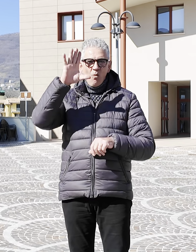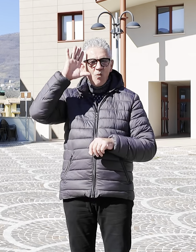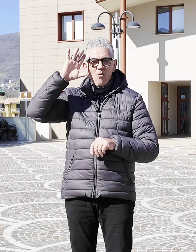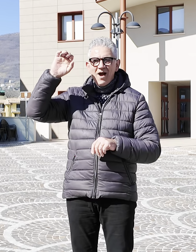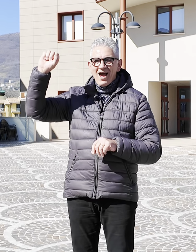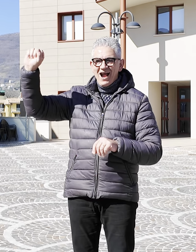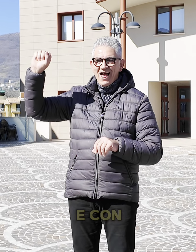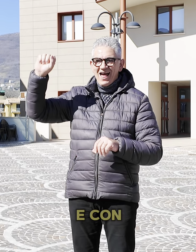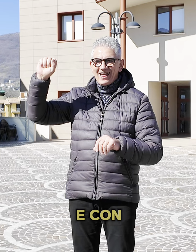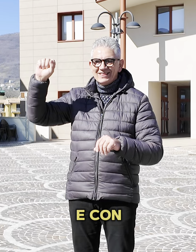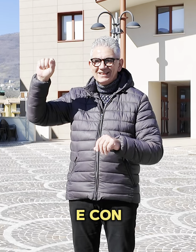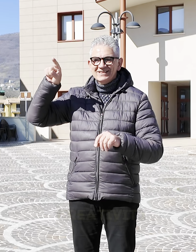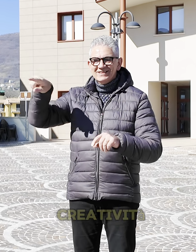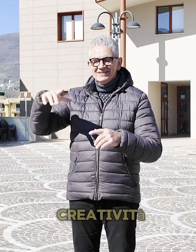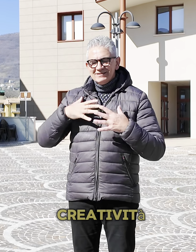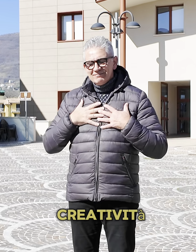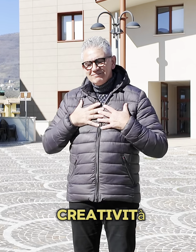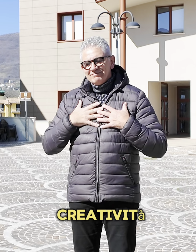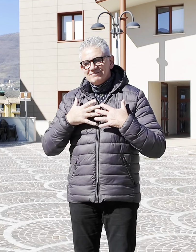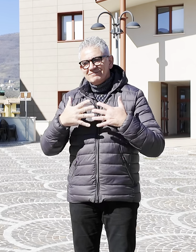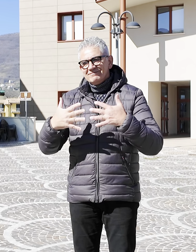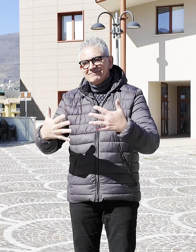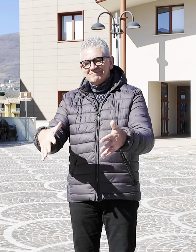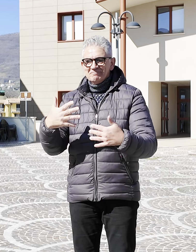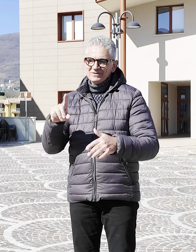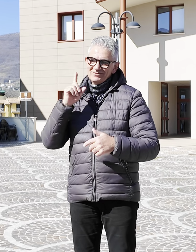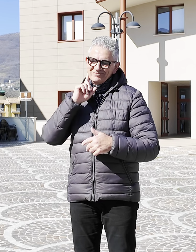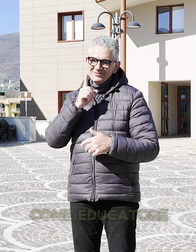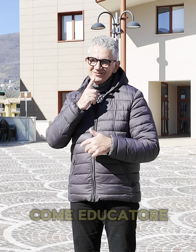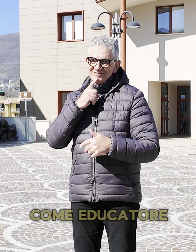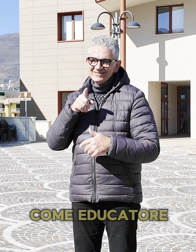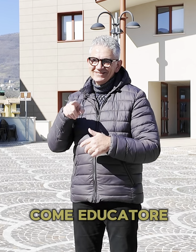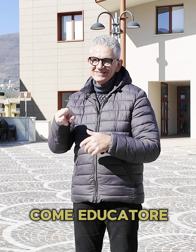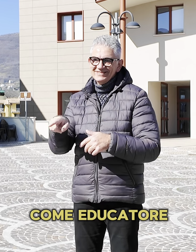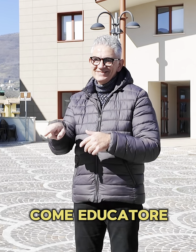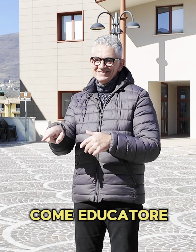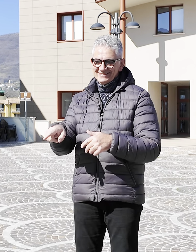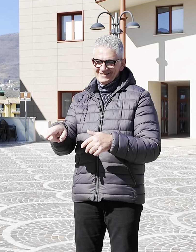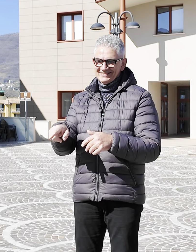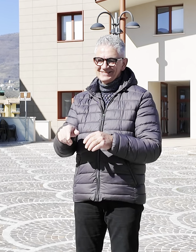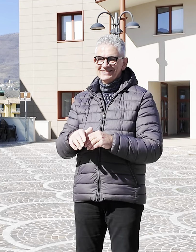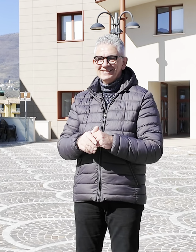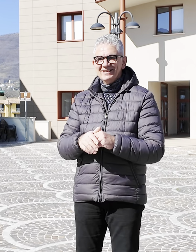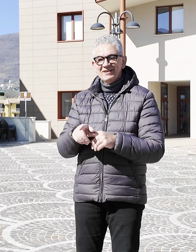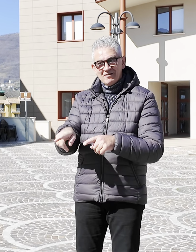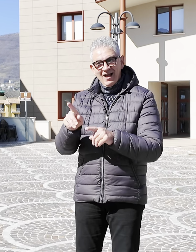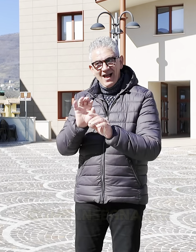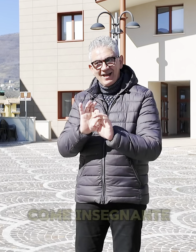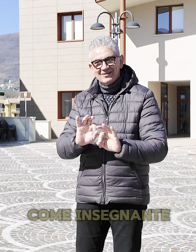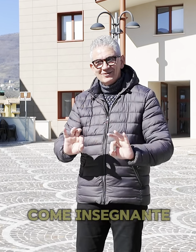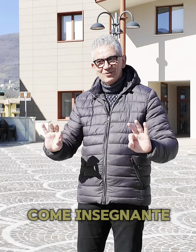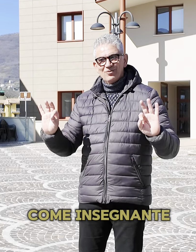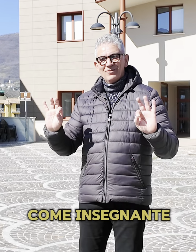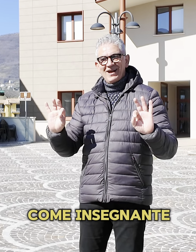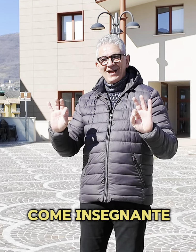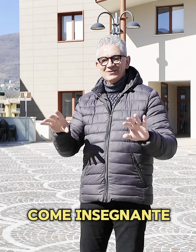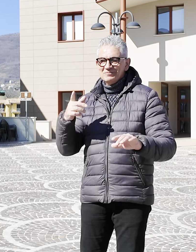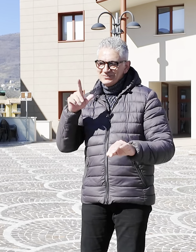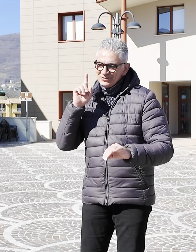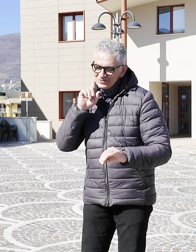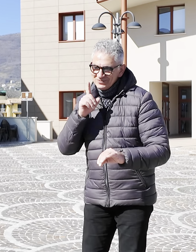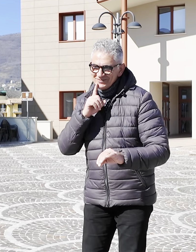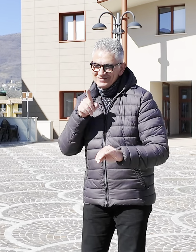entusiasmo e con creatività come educatore, come